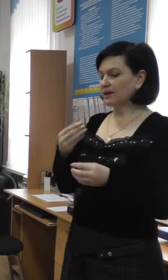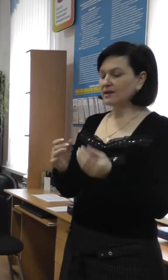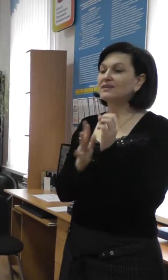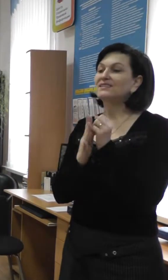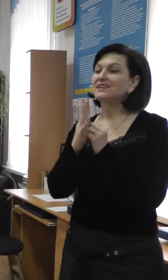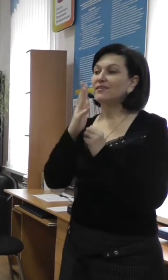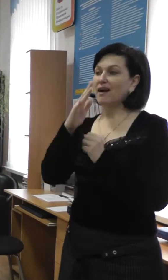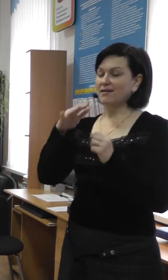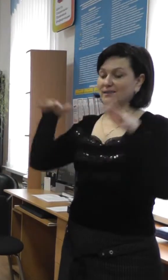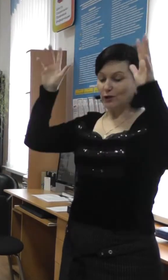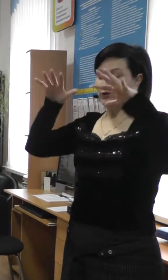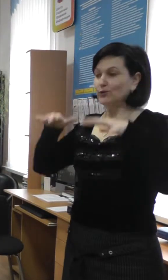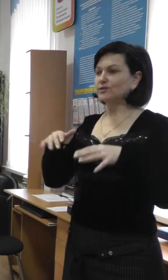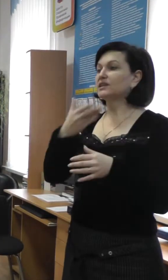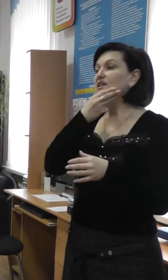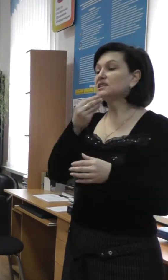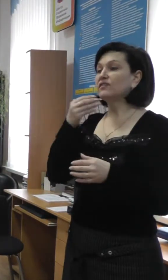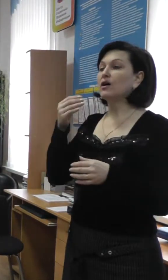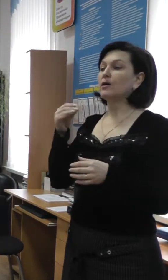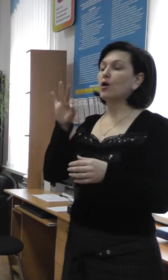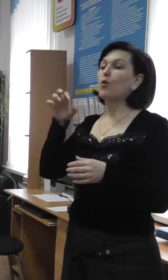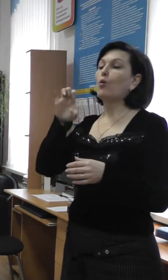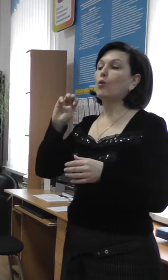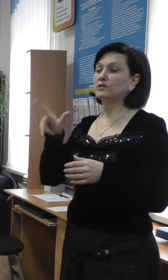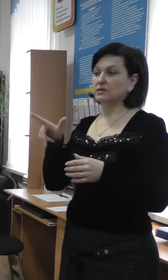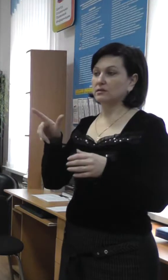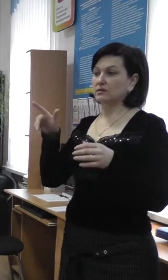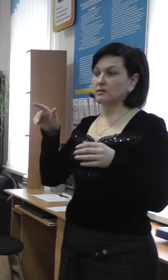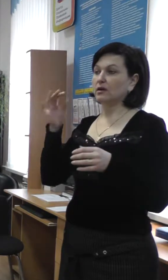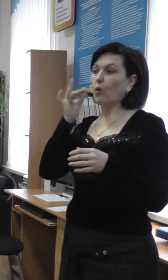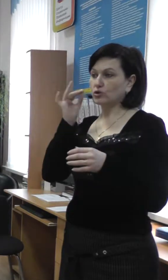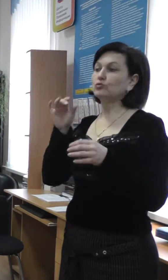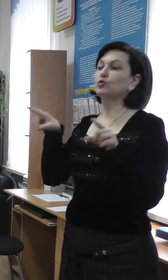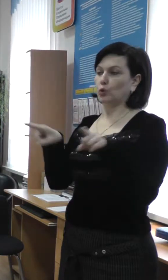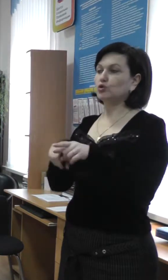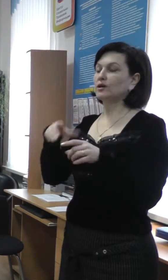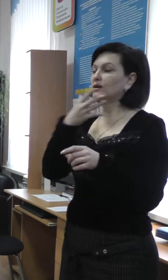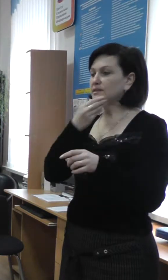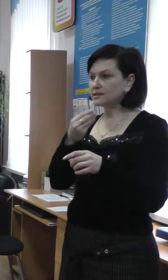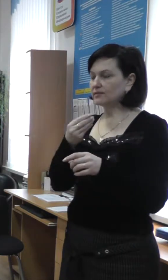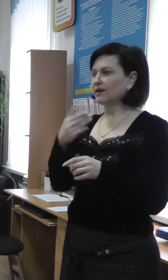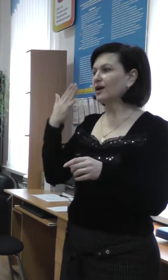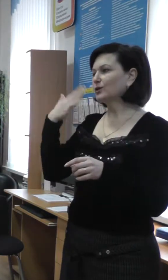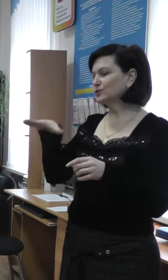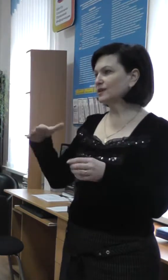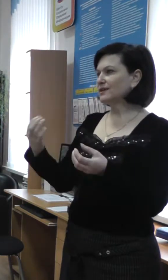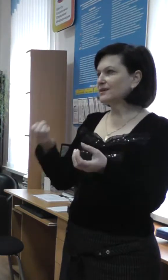травинки он умывает. Красиво осенью. Осень, можно сказать, самое лучшее время в Ставрополе.